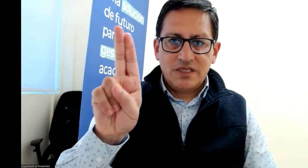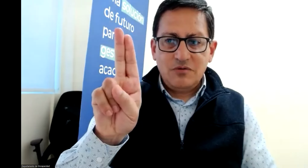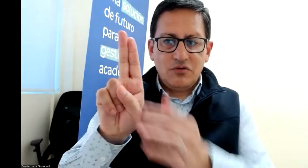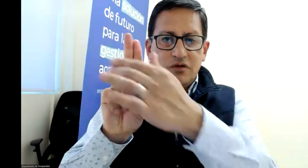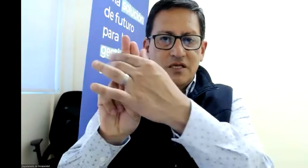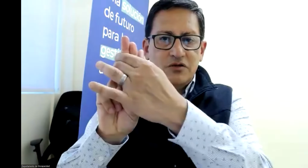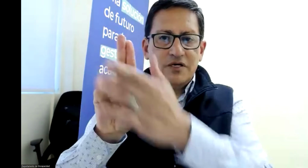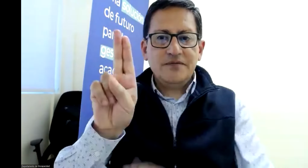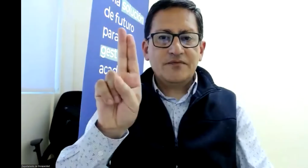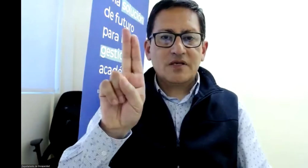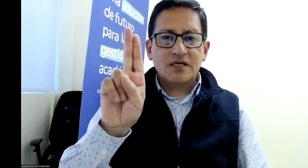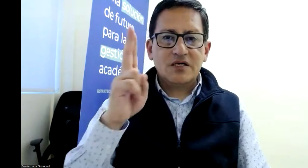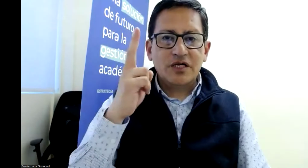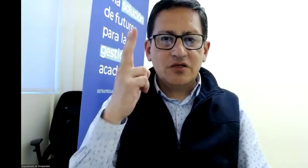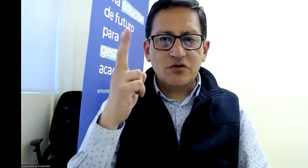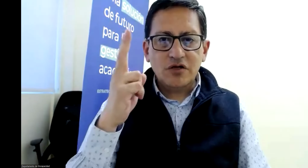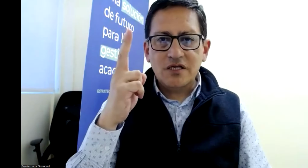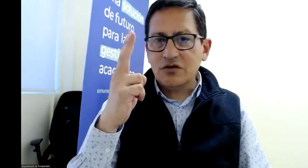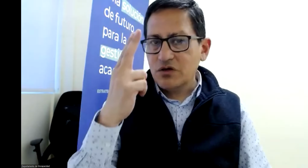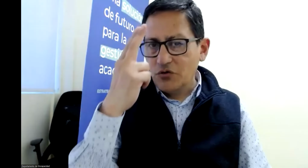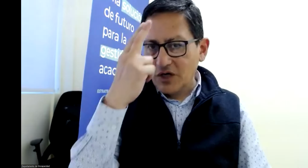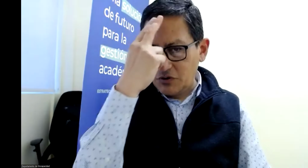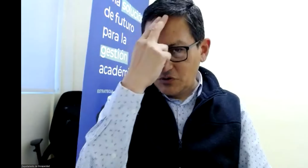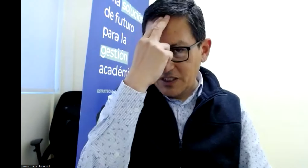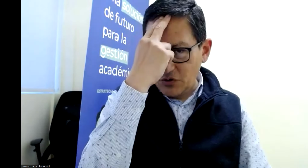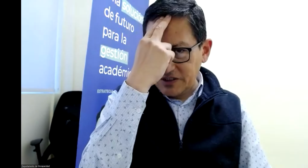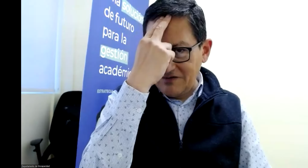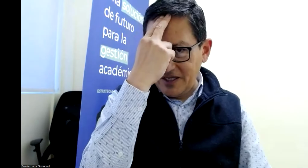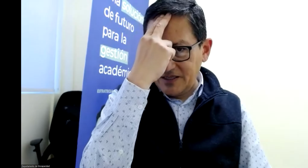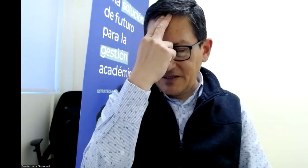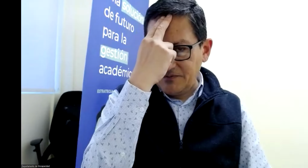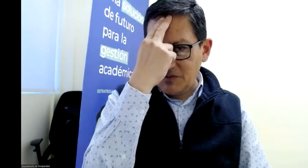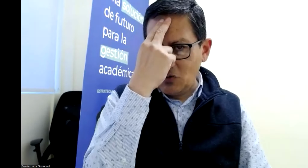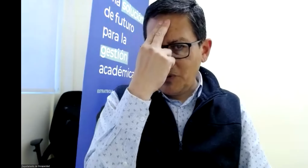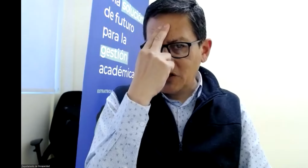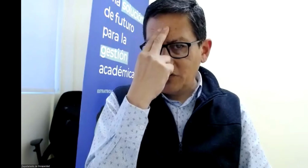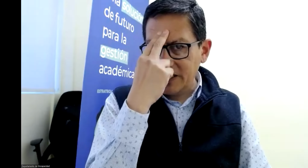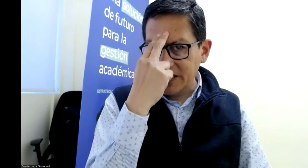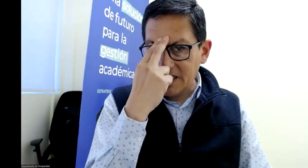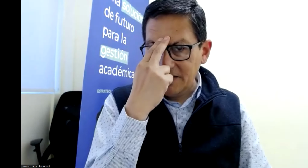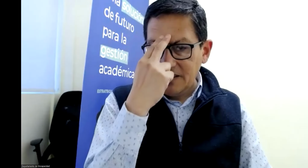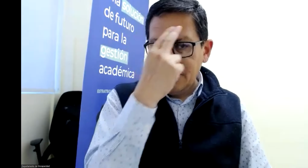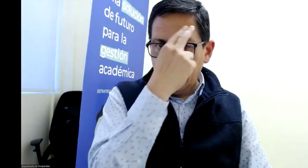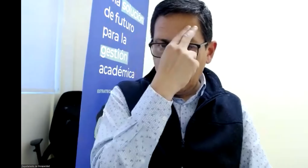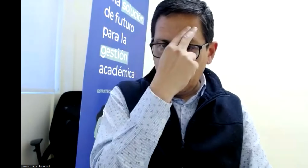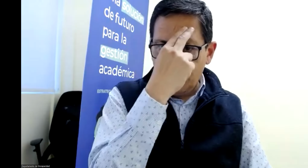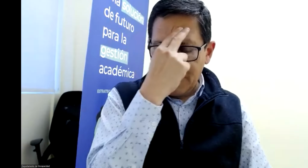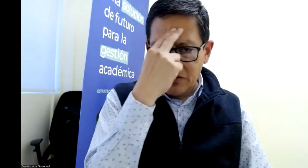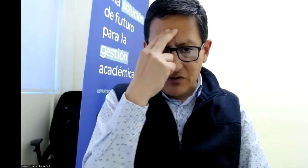juntamos los dos deditos ahí y con estos dos deditos nos dibujamos una cruz en la frente. Primero un palito vertical y luego un palito